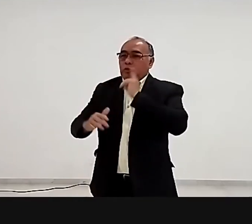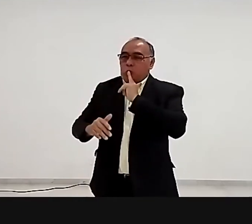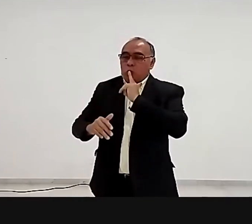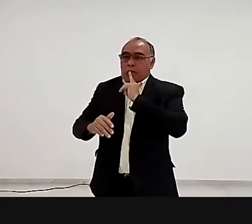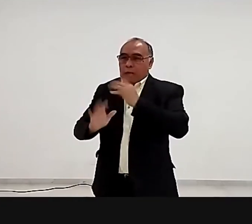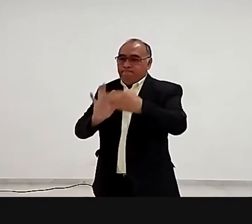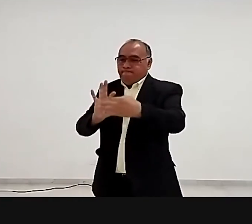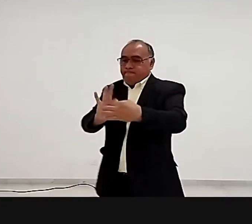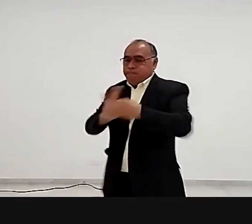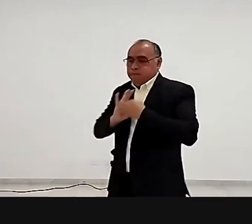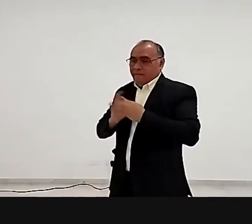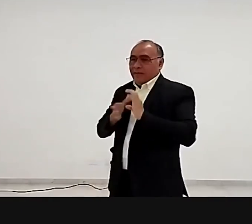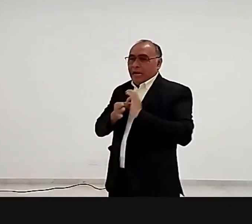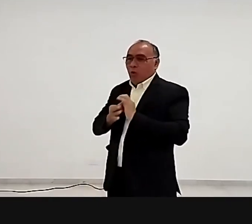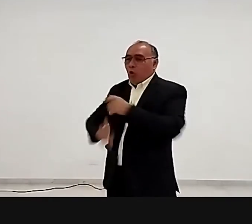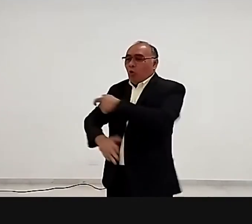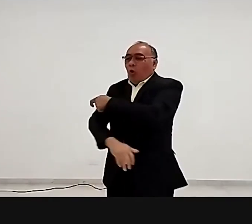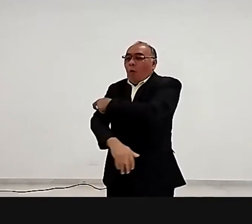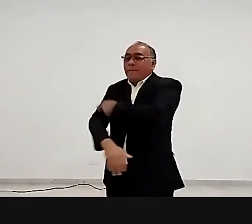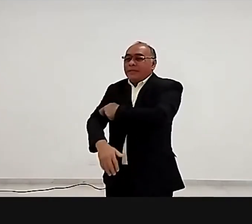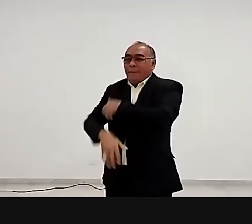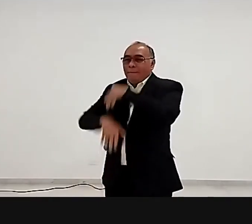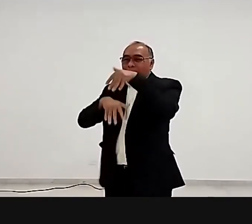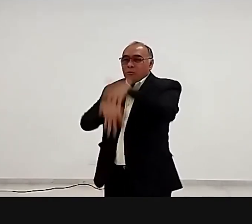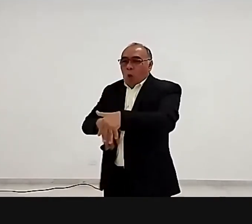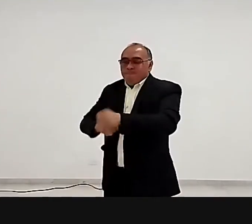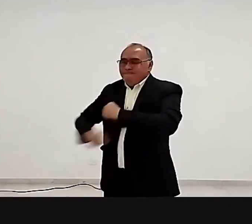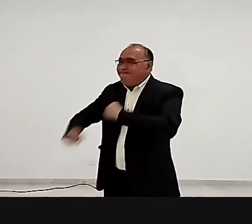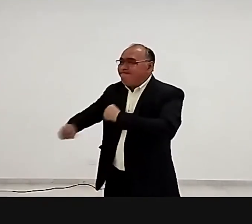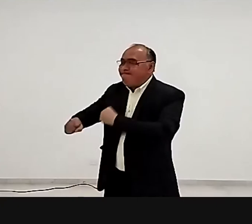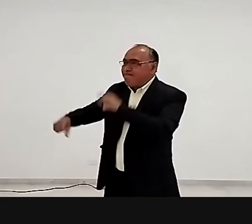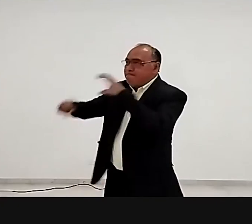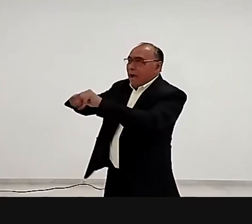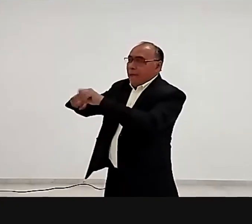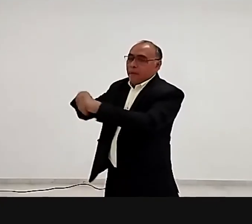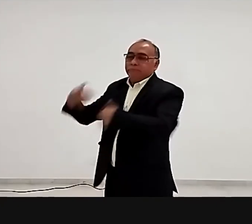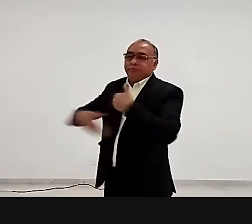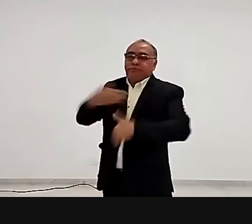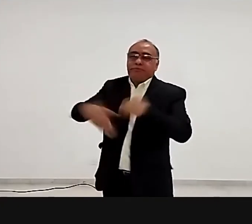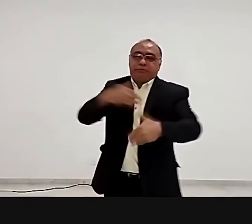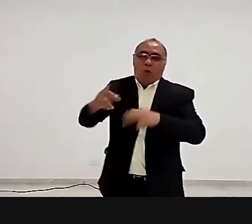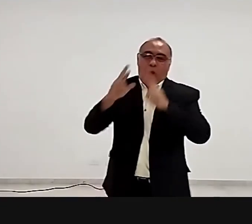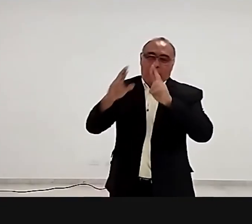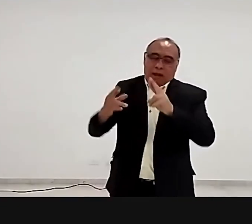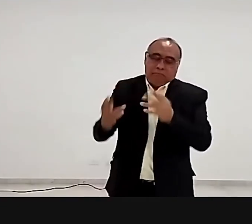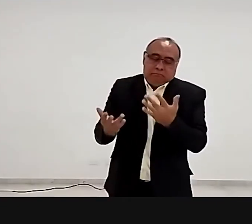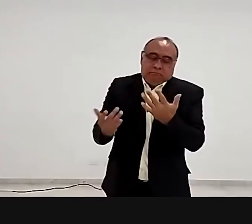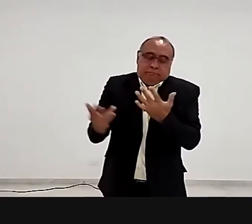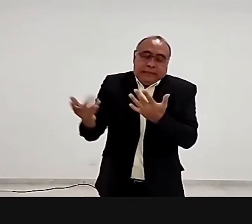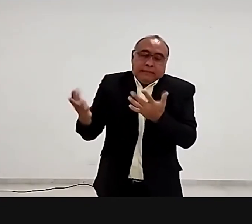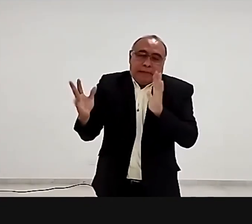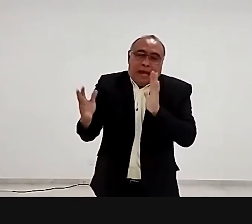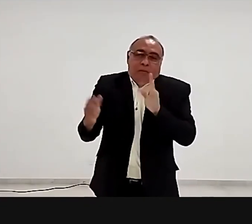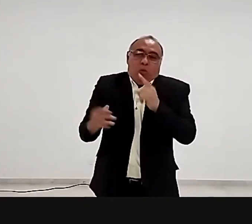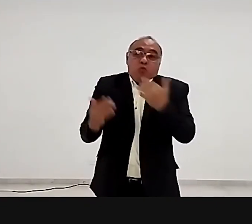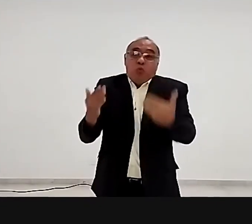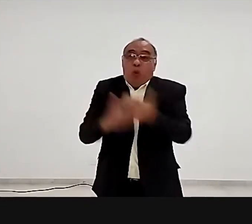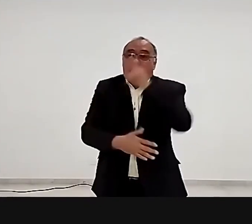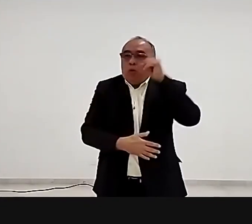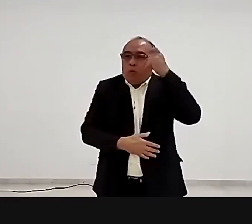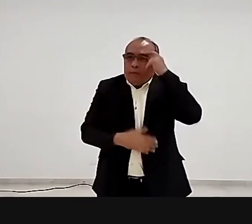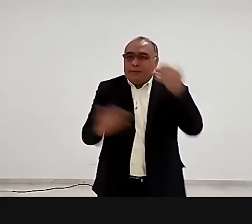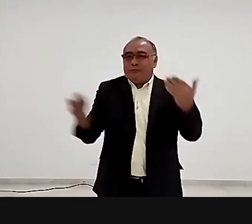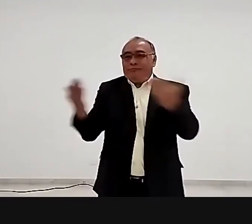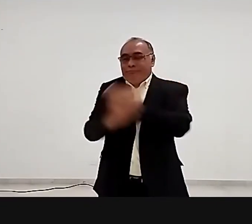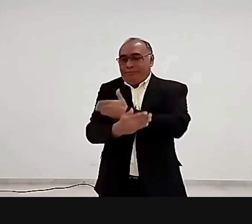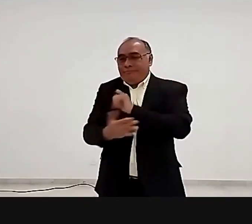puede salir en menos de tres años y es por eso que buscamos el compromiso también 61 ponían sordas a de quisiéramos movilizar lo